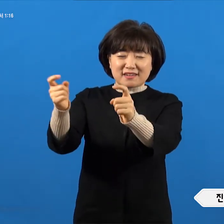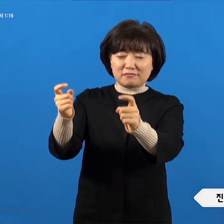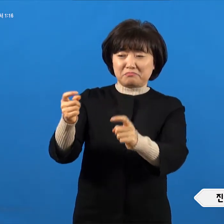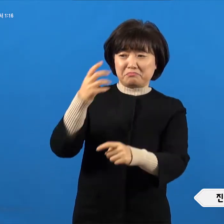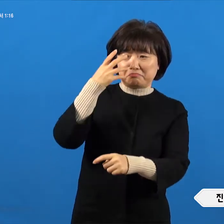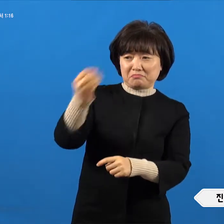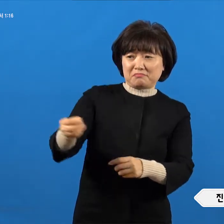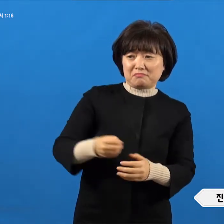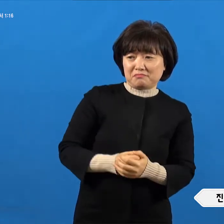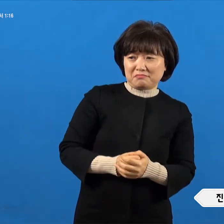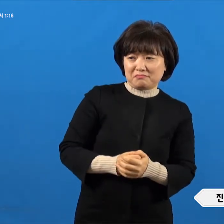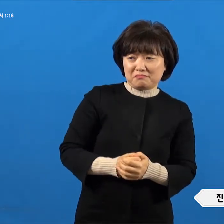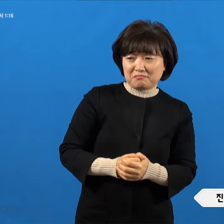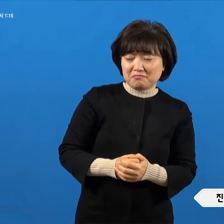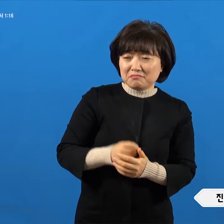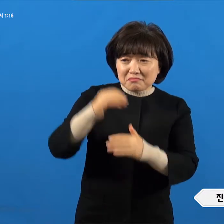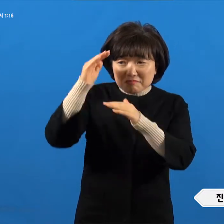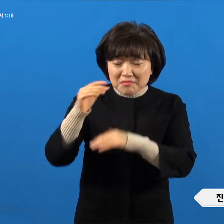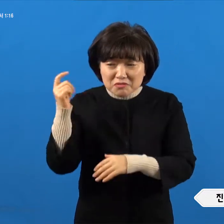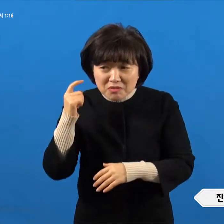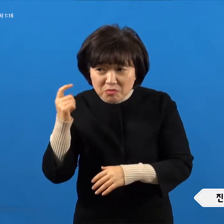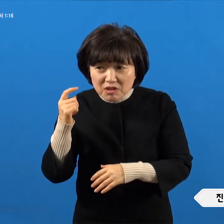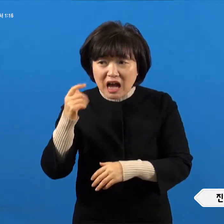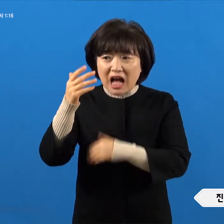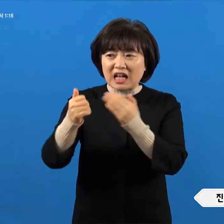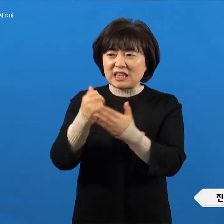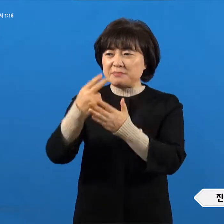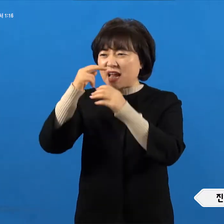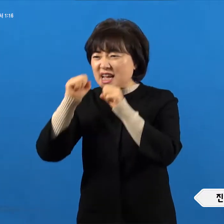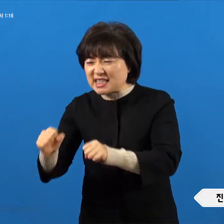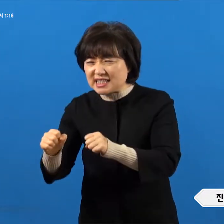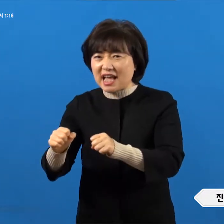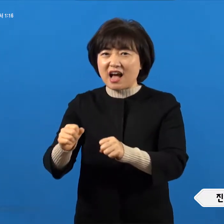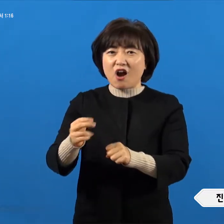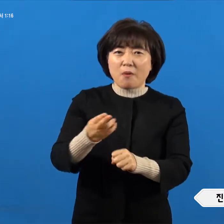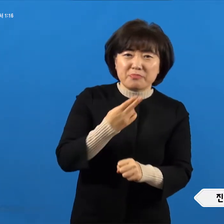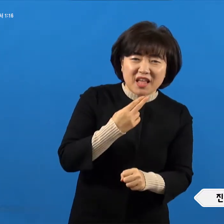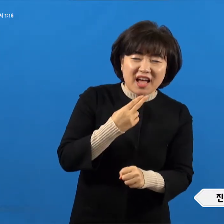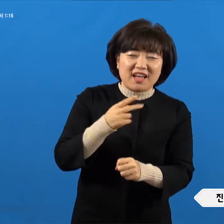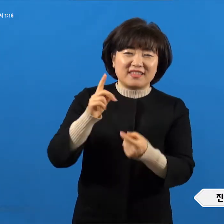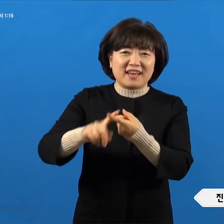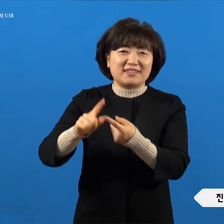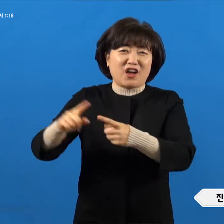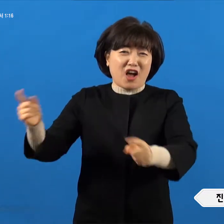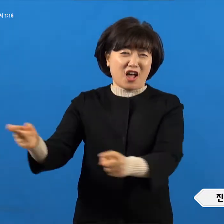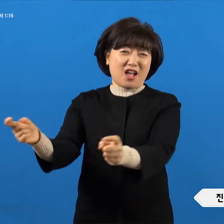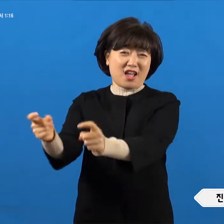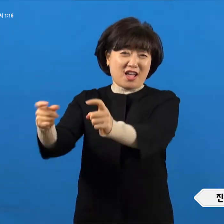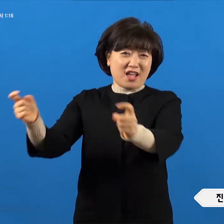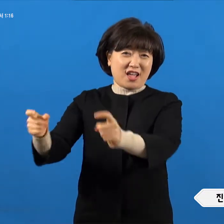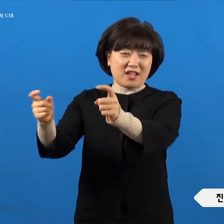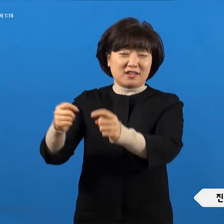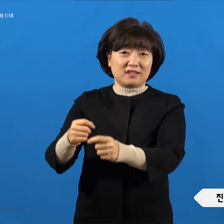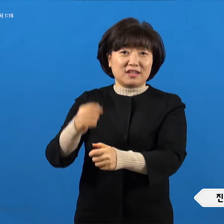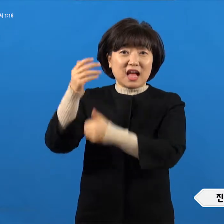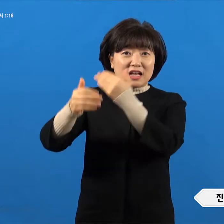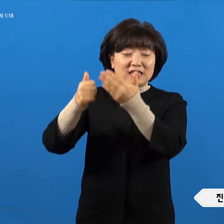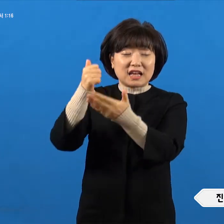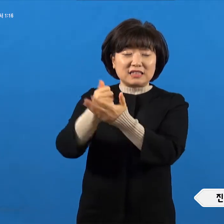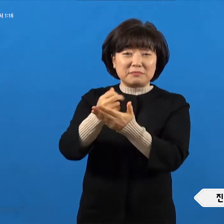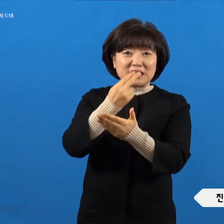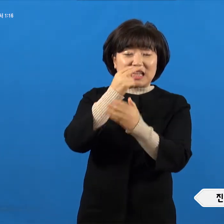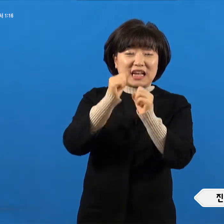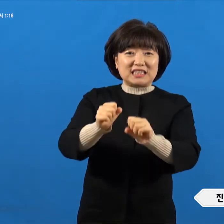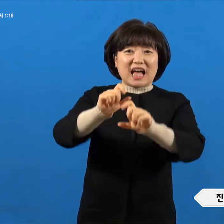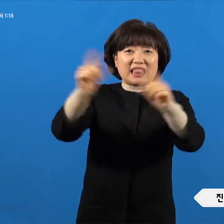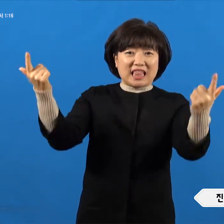이유가 뭐냐면 하나님이 계시냐 안 계시냐 그거 가지고 싸우고 있었습니다. 하나님이 계시지 않다고 생각하는